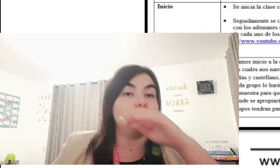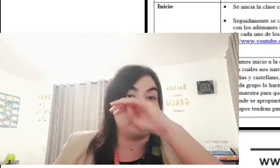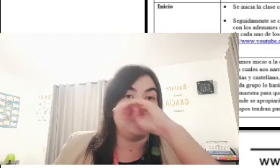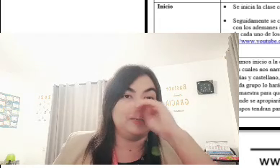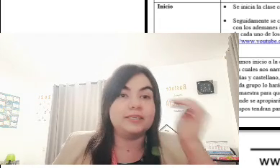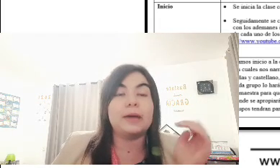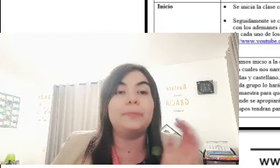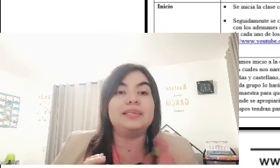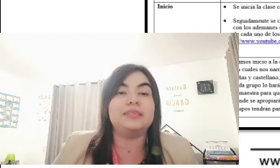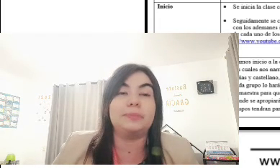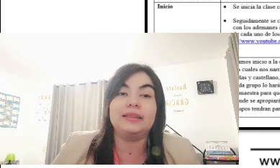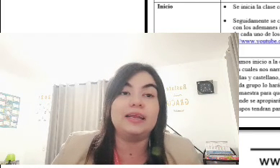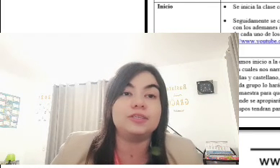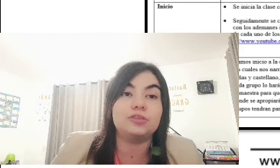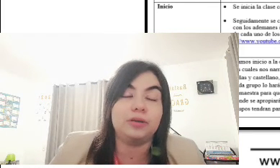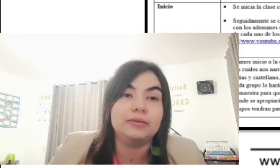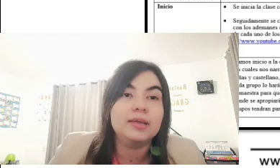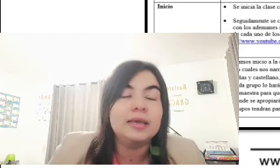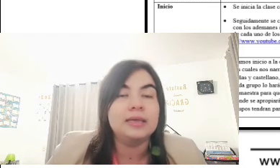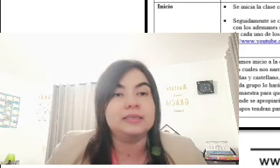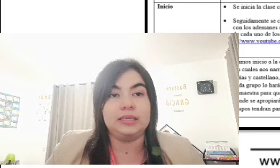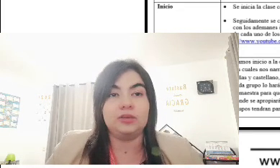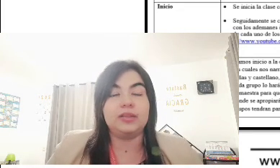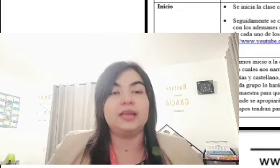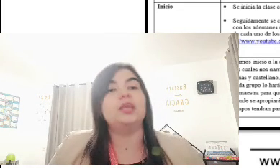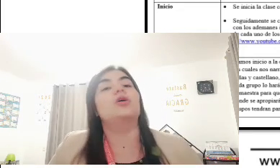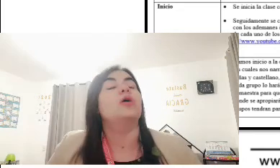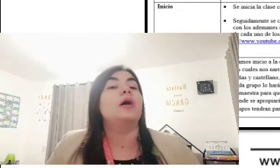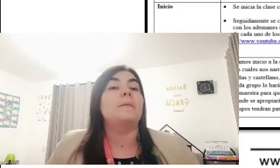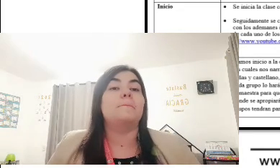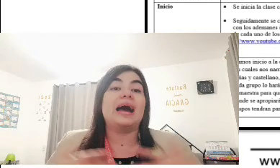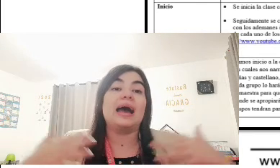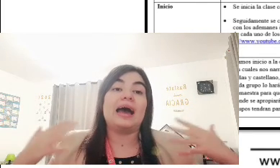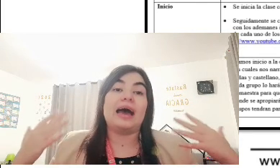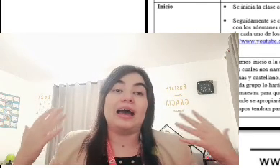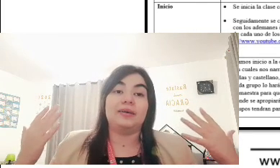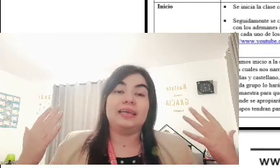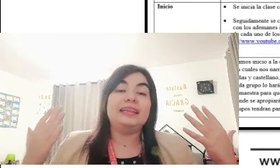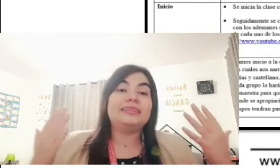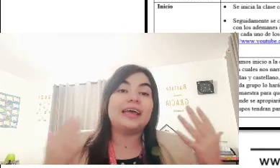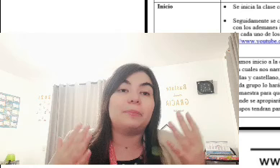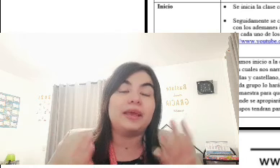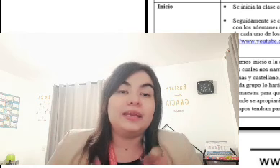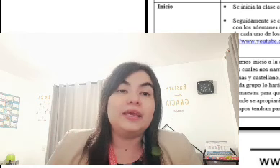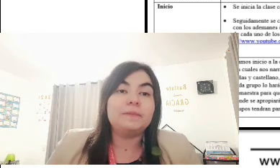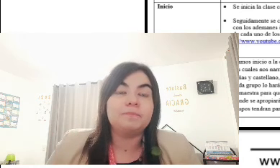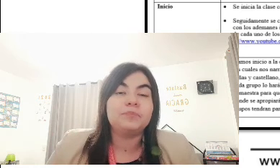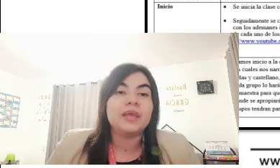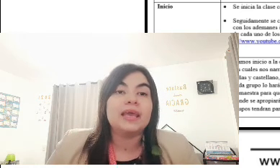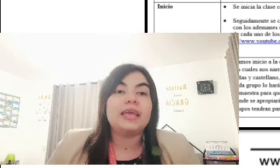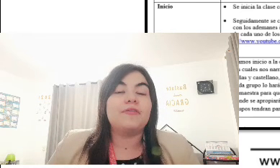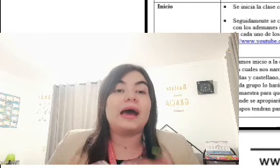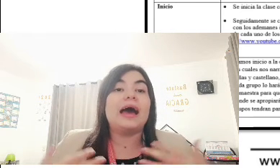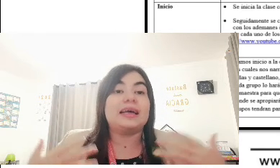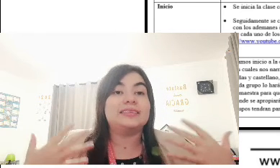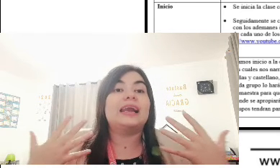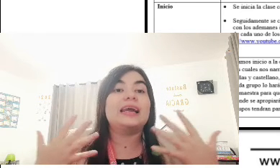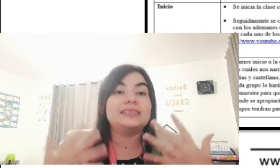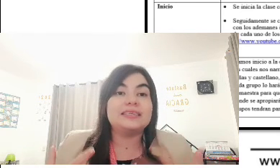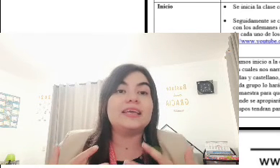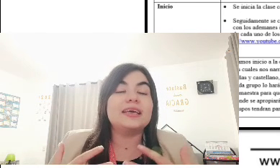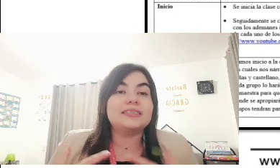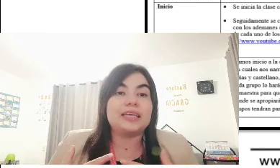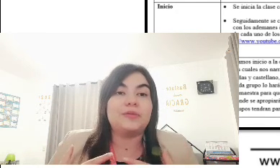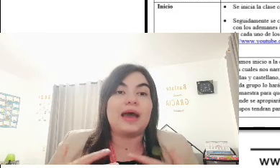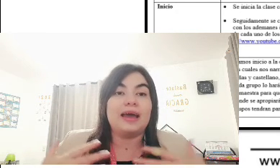es el protagonista principal de la historia, ¿sí? Donde el niño va a intervenir y va a hacer